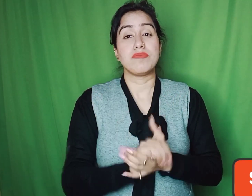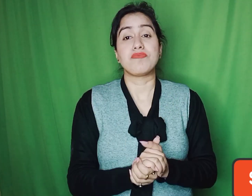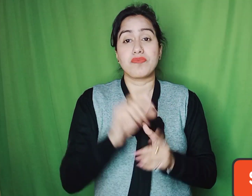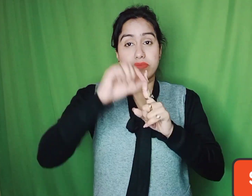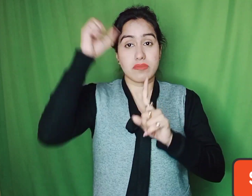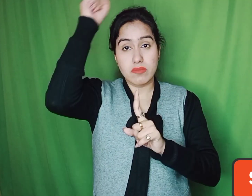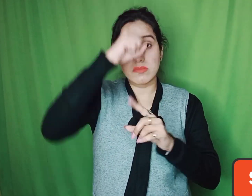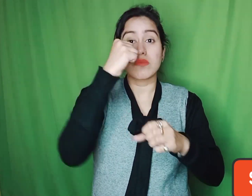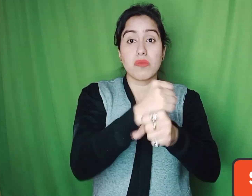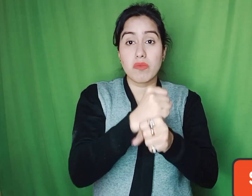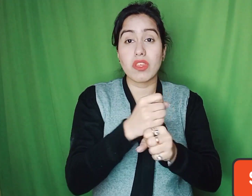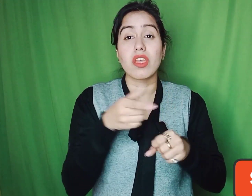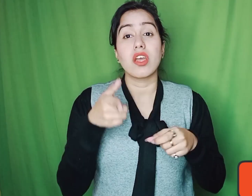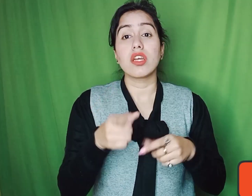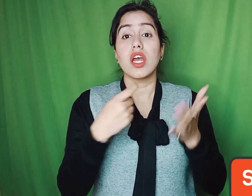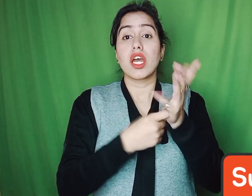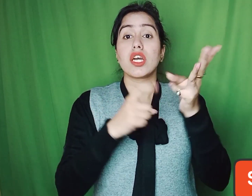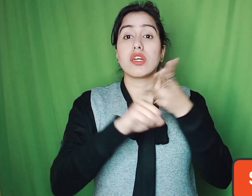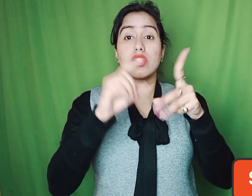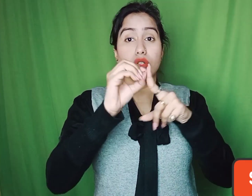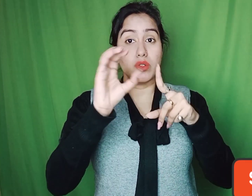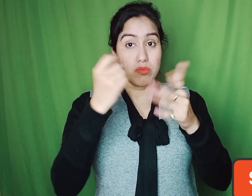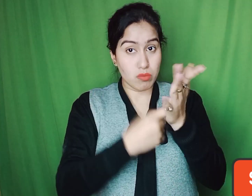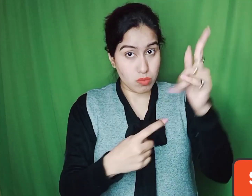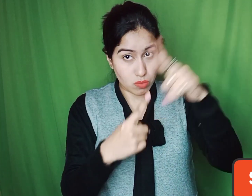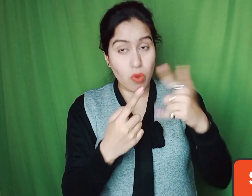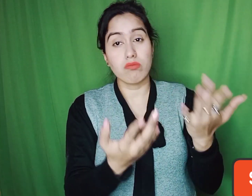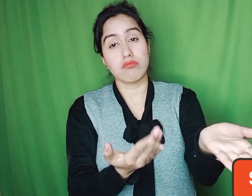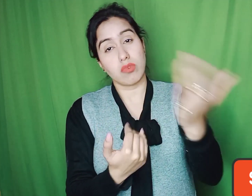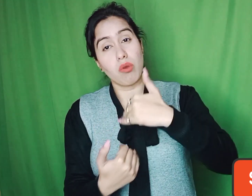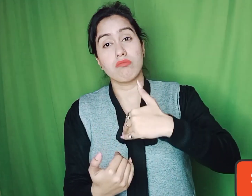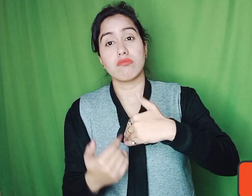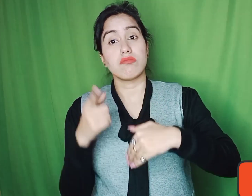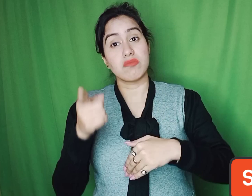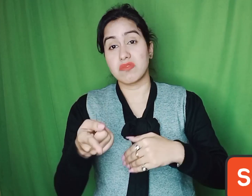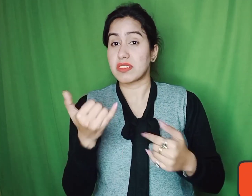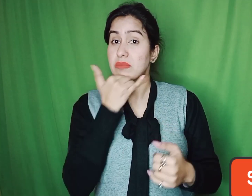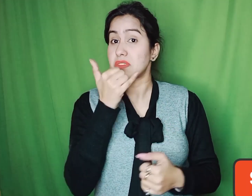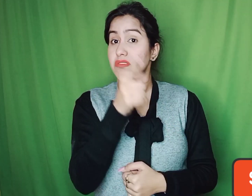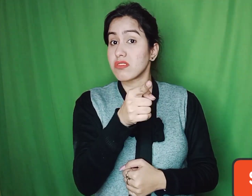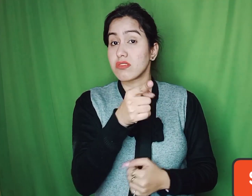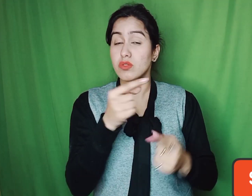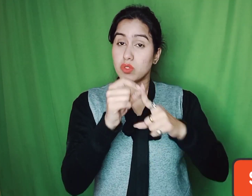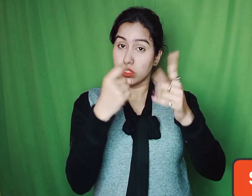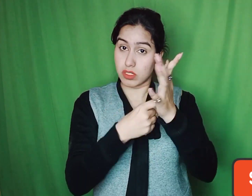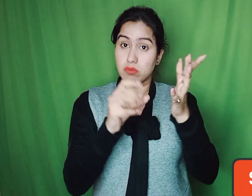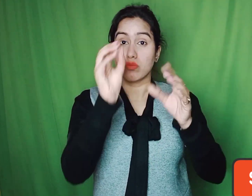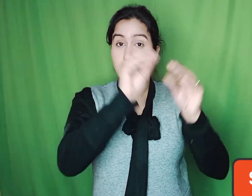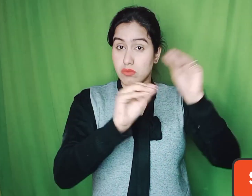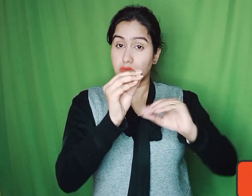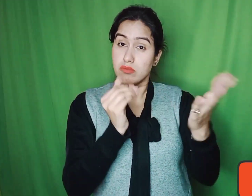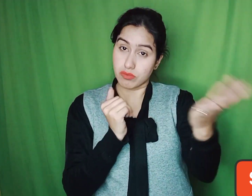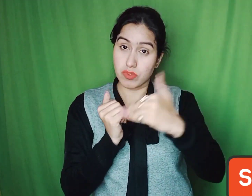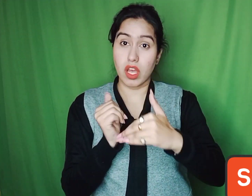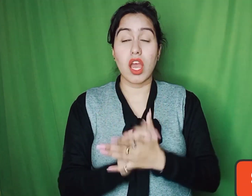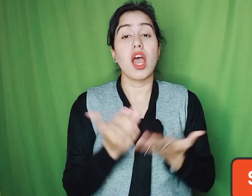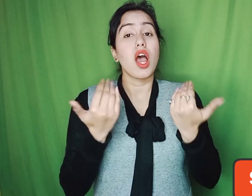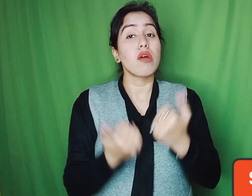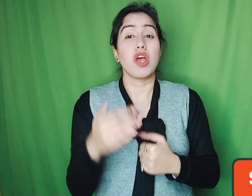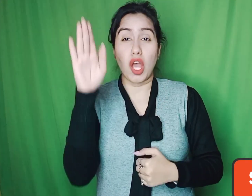से। दोस्तों आपको पता है कि पंजाब में कांग्रेस की सरकार है, इसलिए ये कोई साजिश भी हो सकती है, वो लोग ऐसा कह रहे हैं। अभी ये न्यूज़ में बोला गया है,